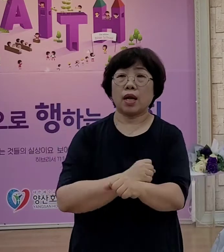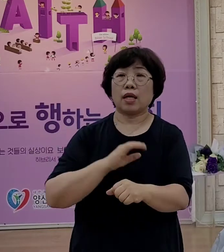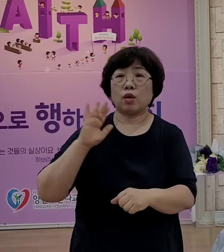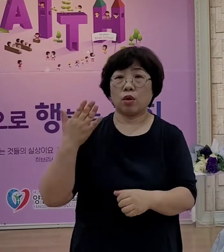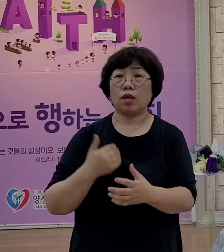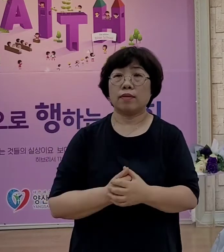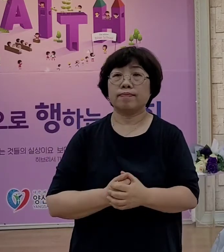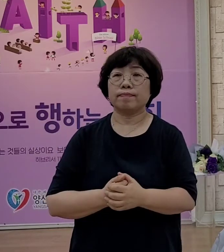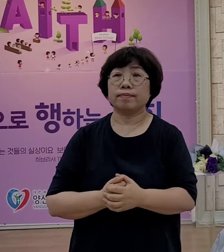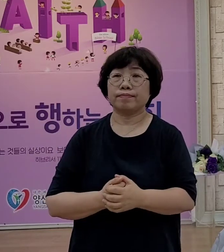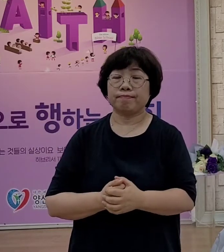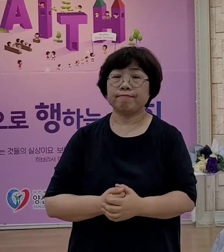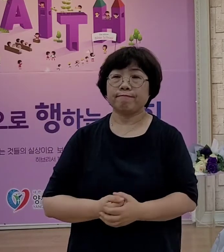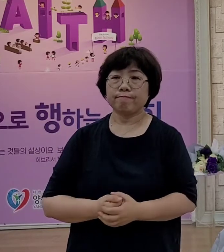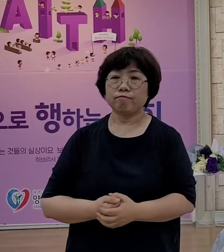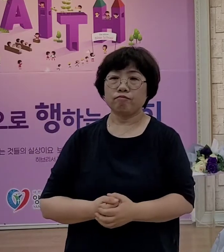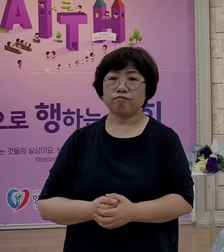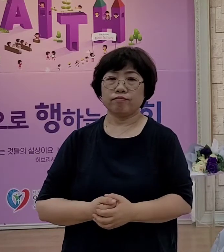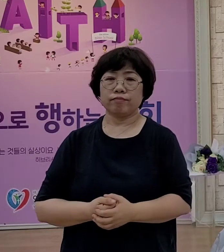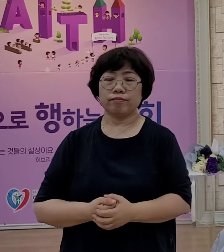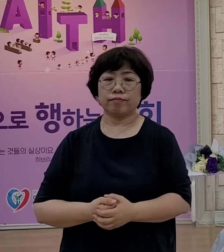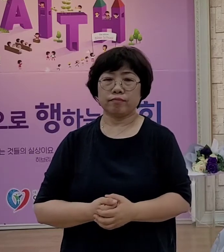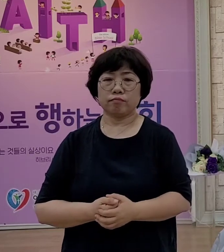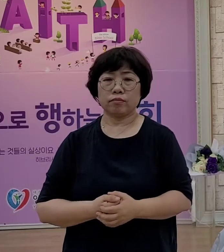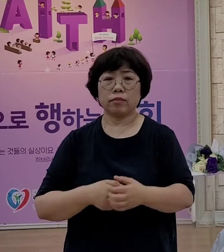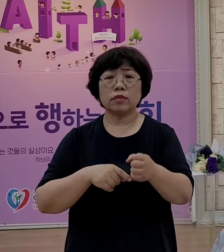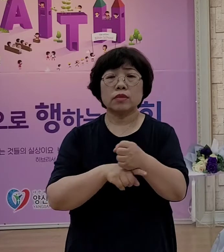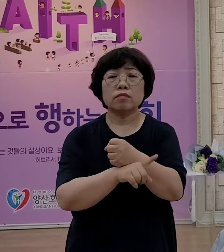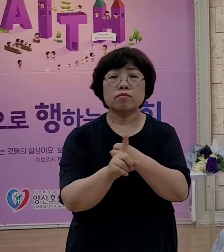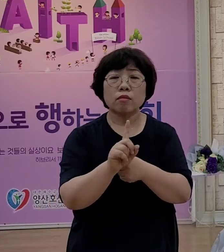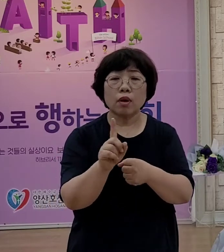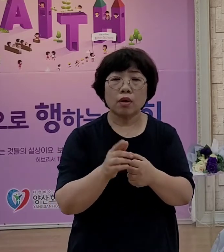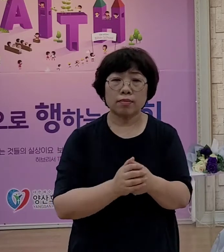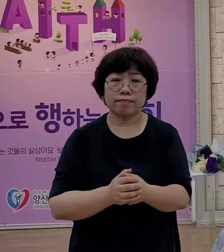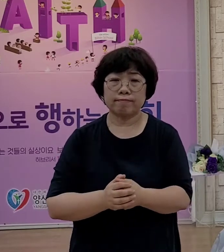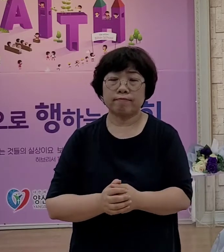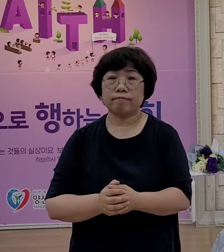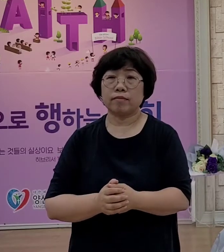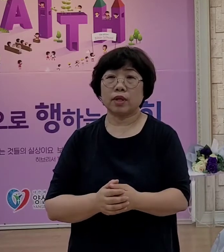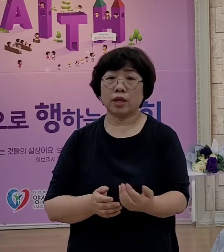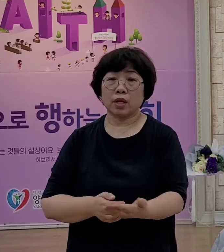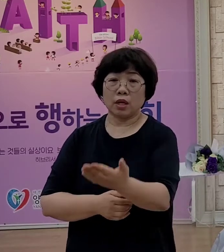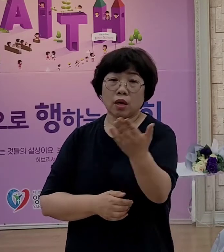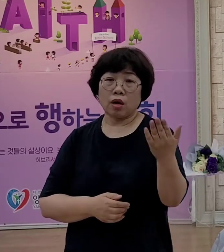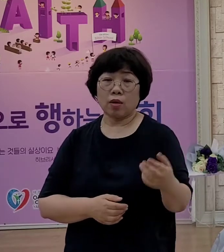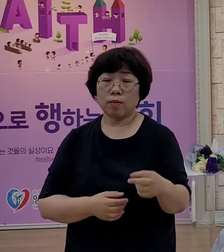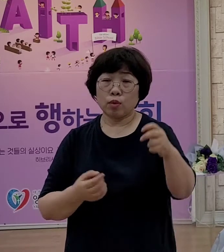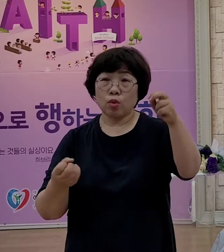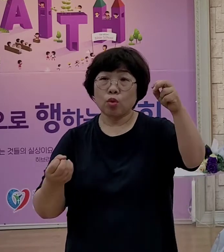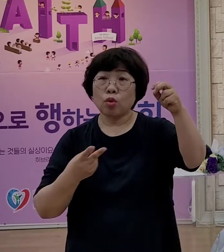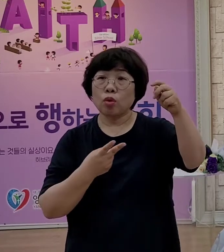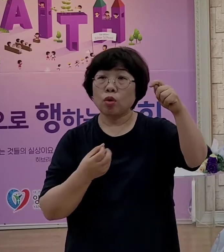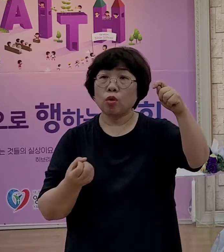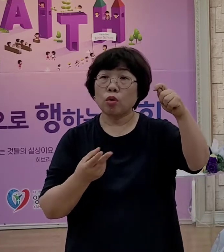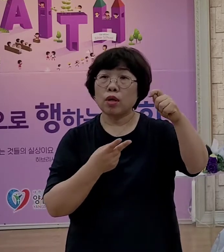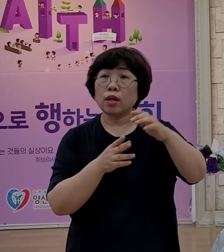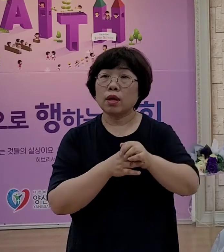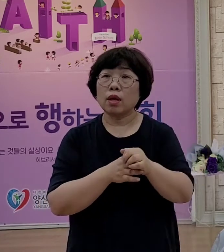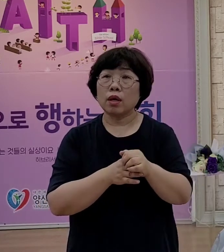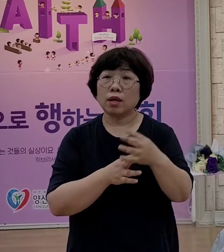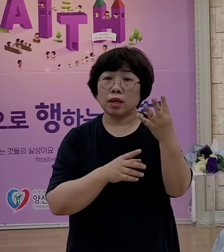것을 알리라. 아멘. 이게 무슨 말일까요? 여러분, 여기서 이 주시는 이 두 번째